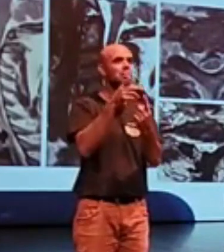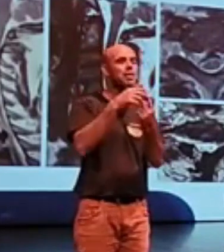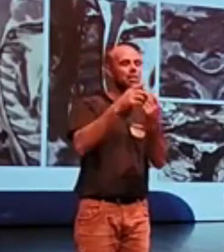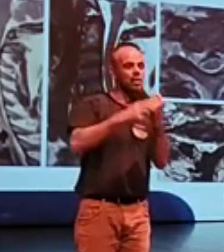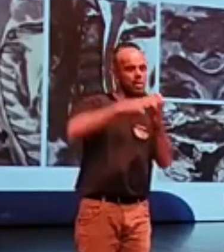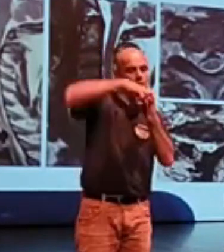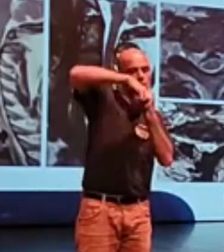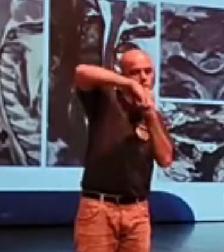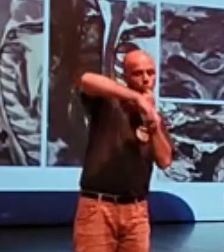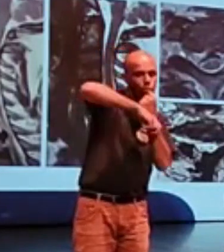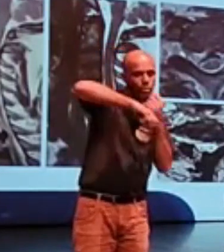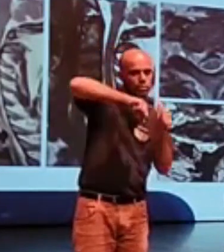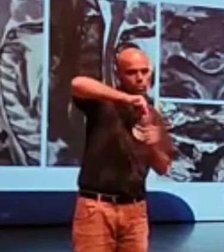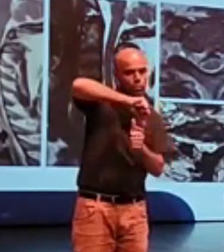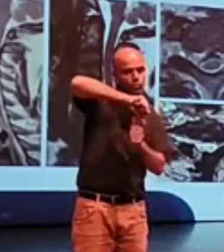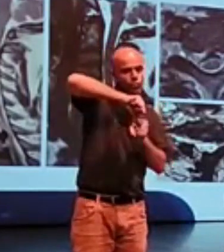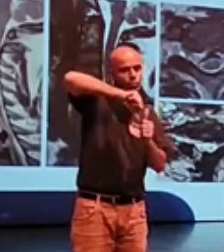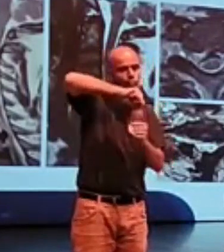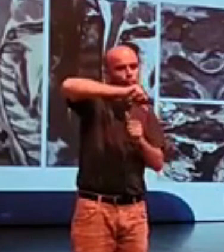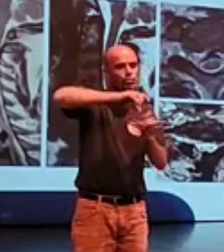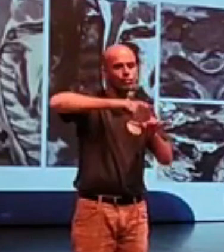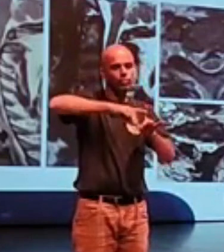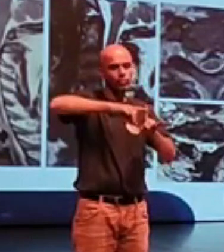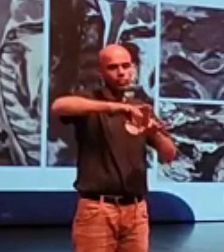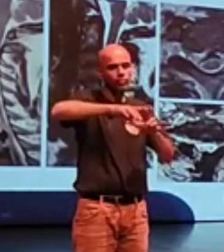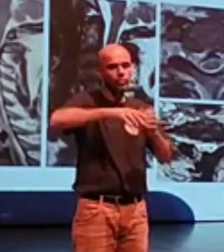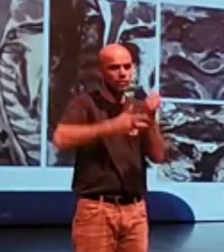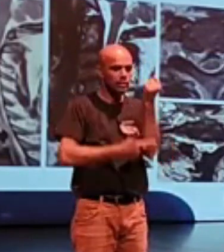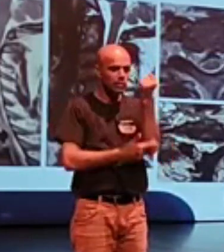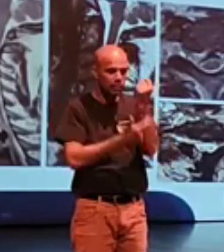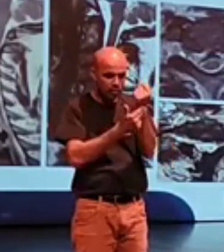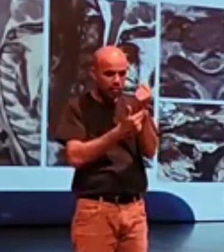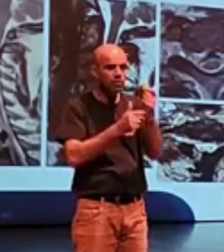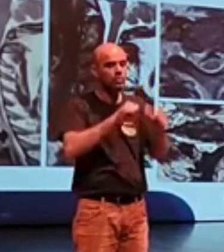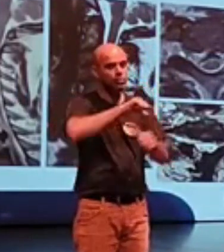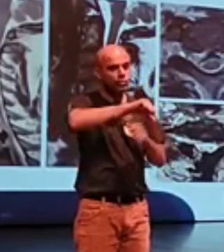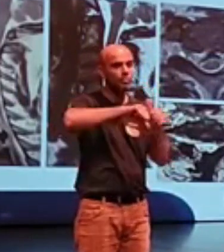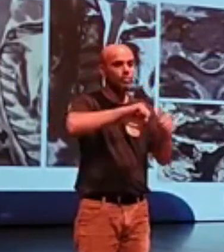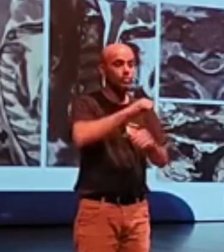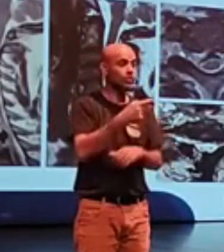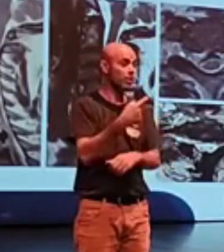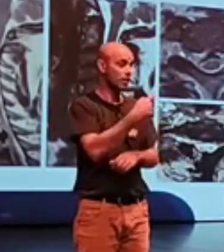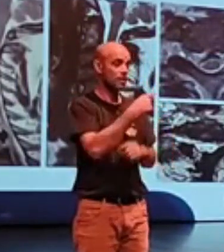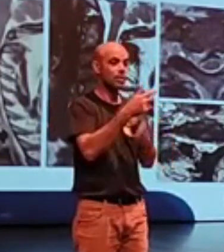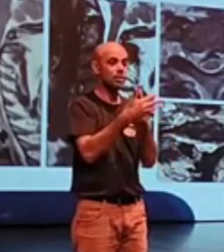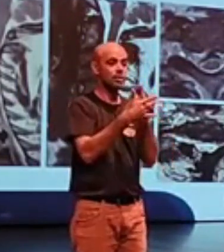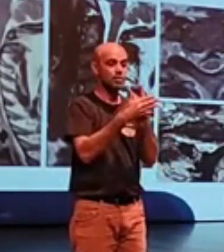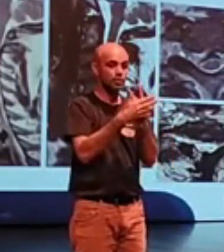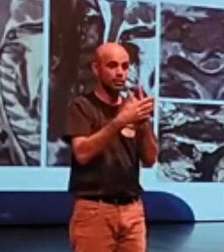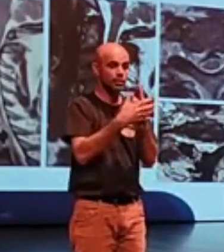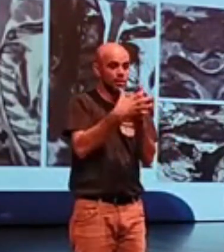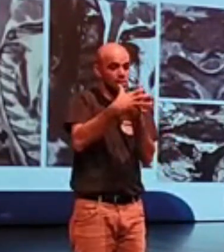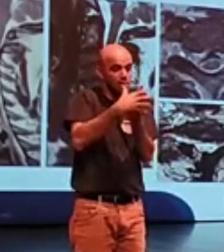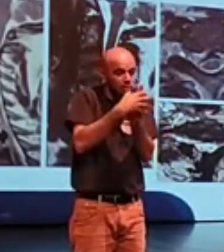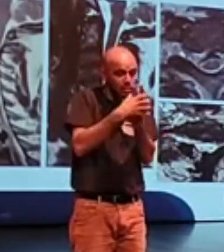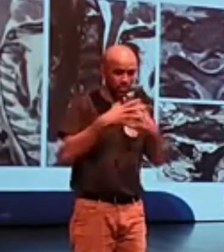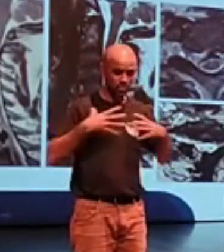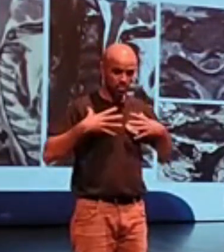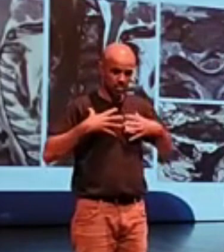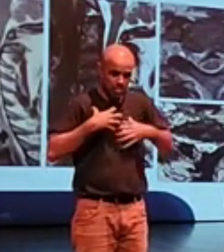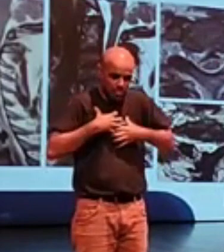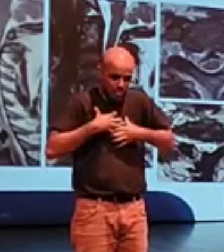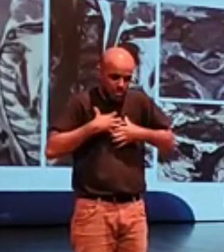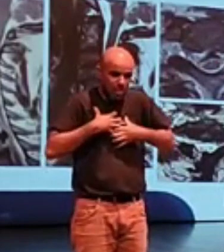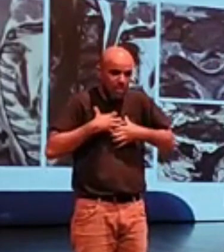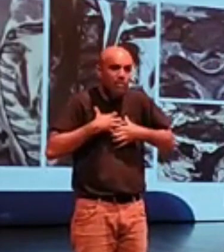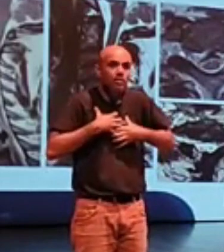técnicas, elas vão modificando ao longo do tempo a evolução da cirurgia de coluna. Esse paciente, ele tinha uma compressão torácica T1, T2,